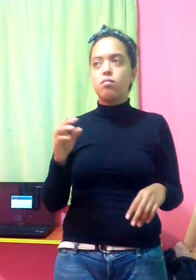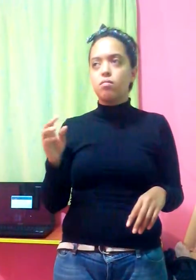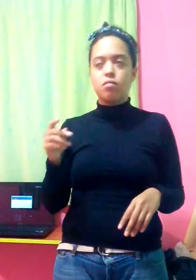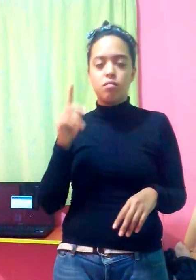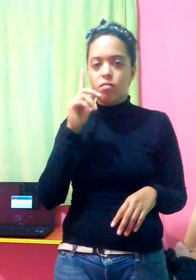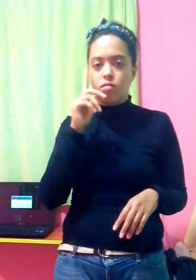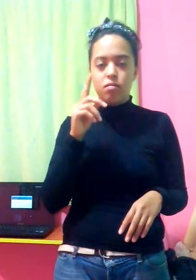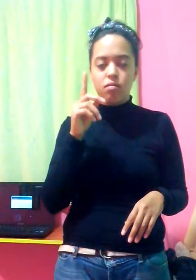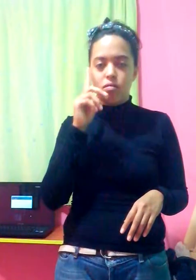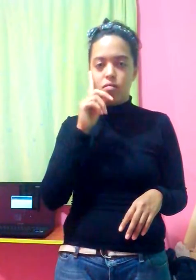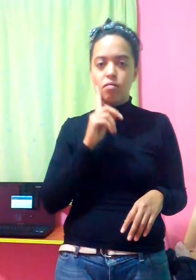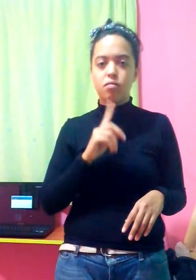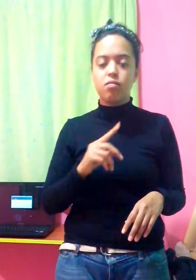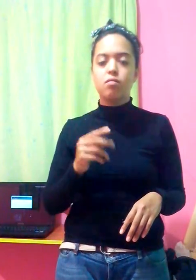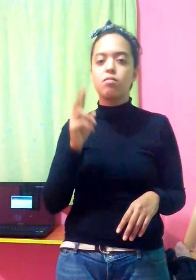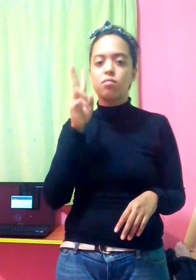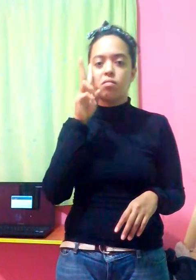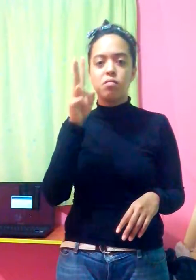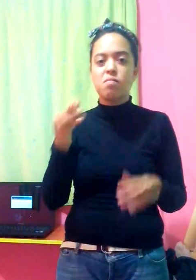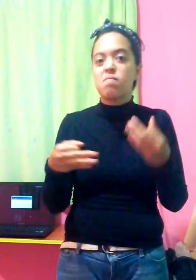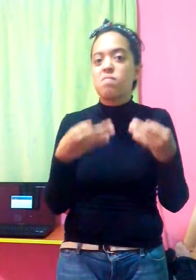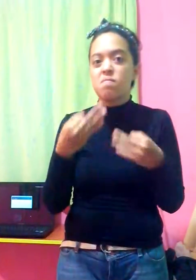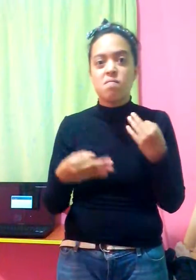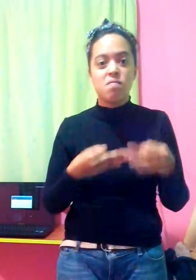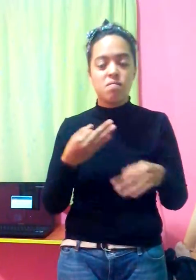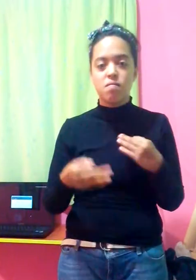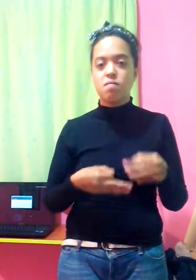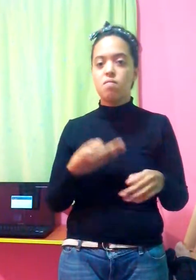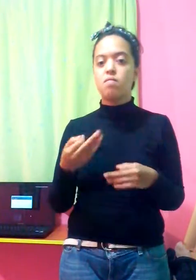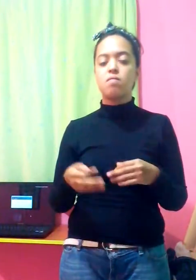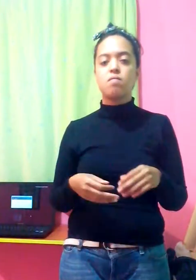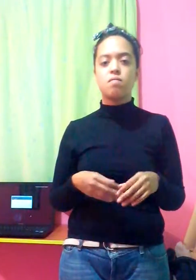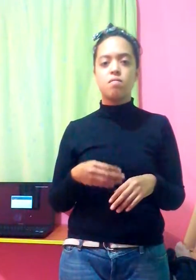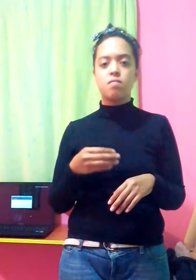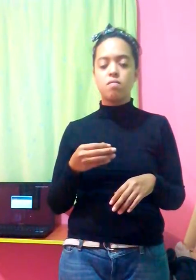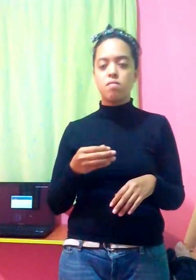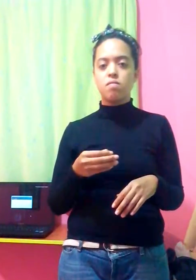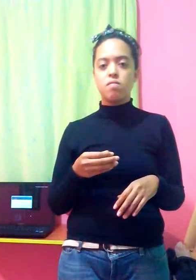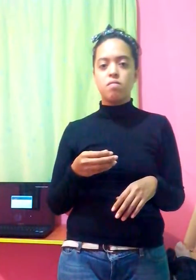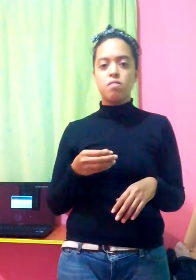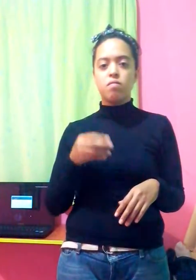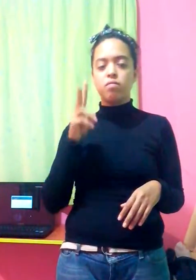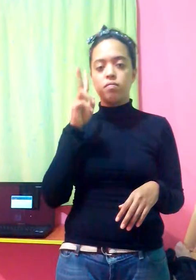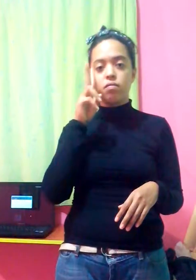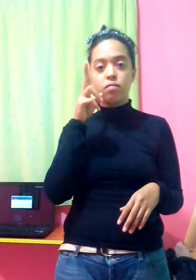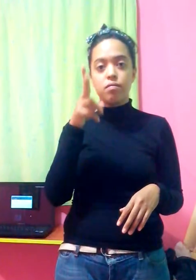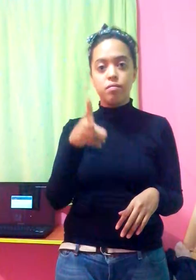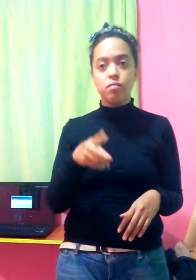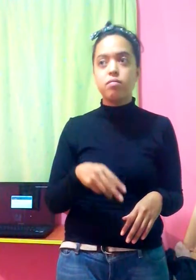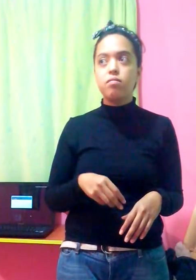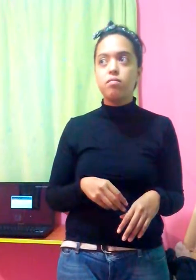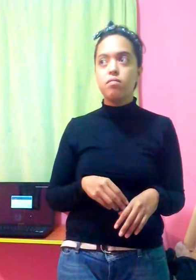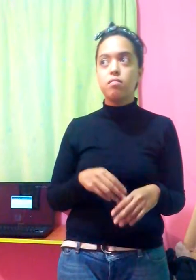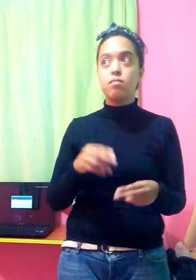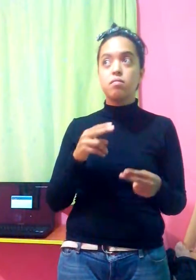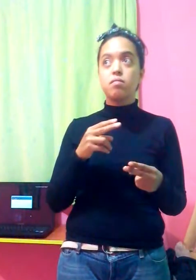backstage. O sea, tiene visión la garta o podrida. Y eso es una